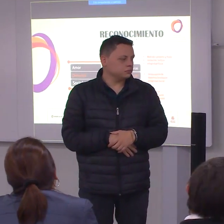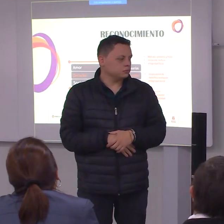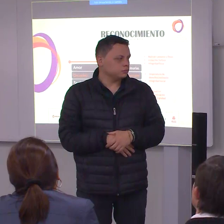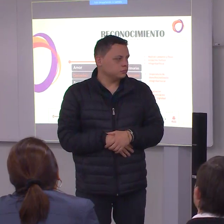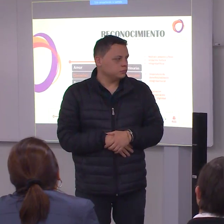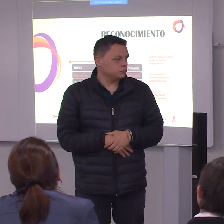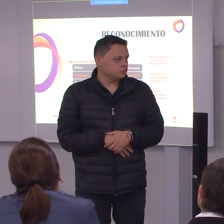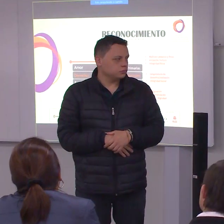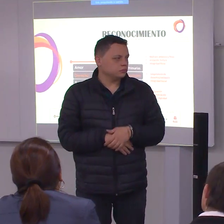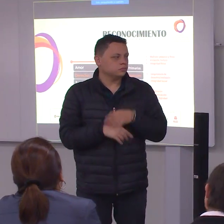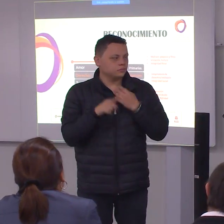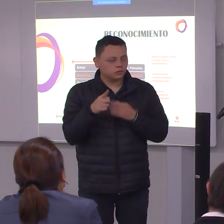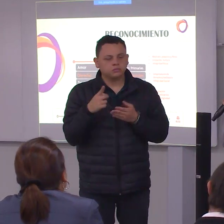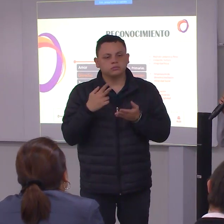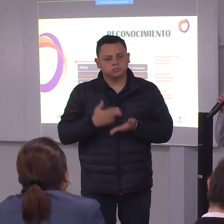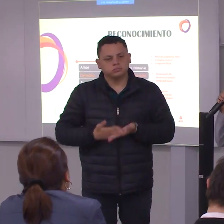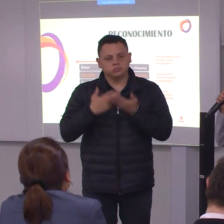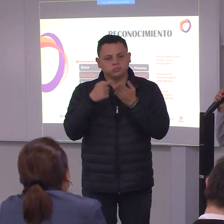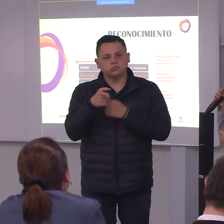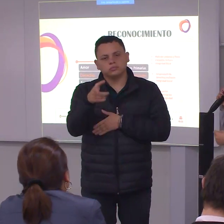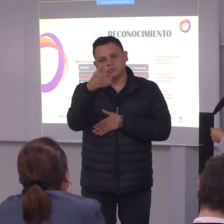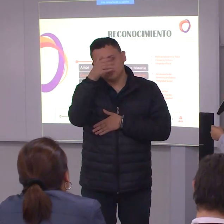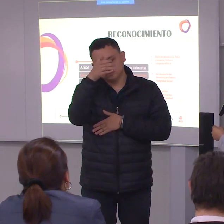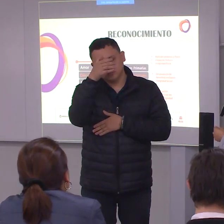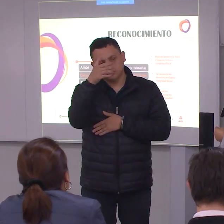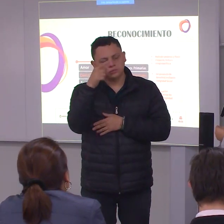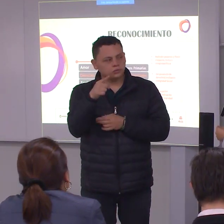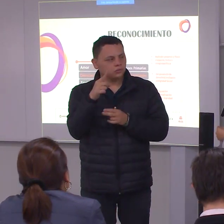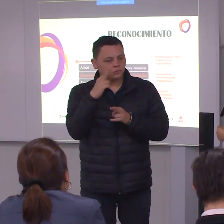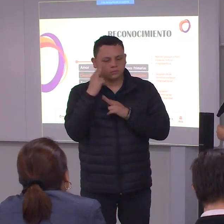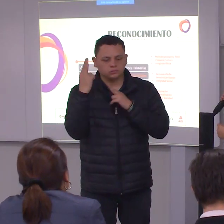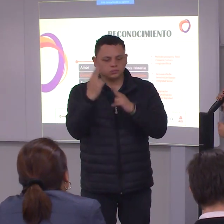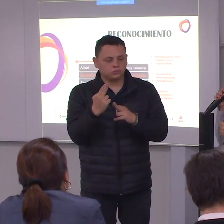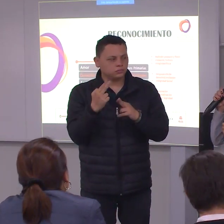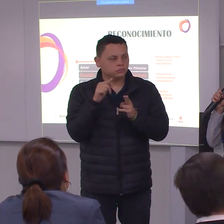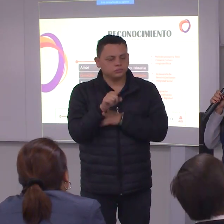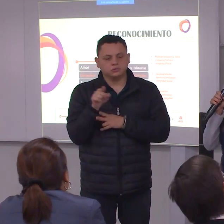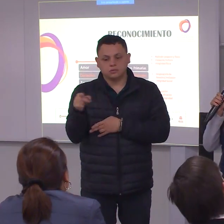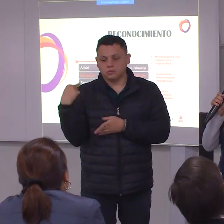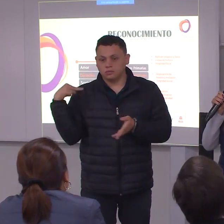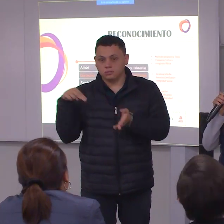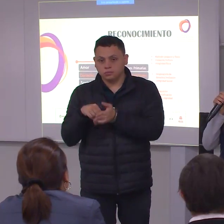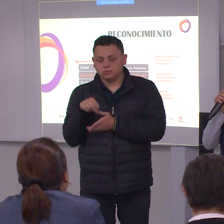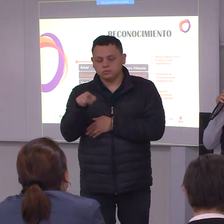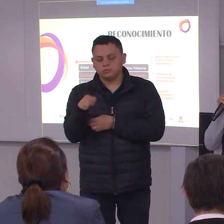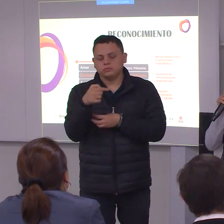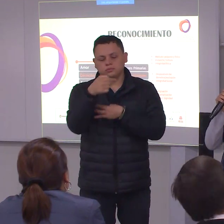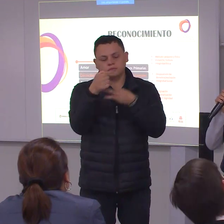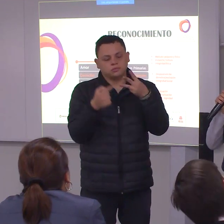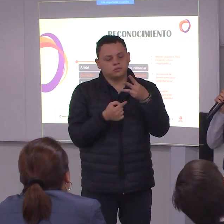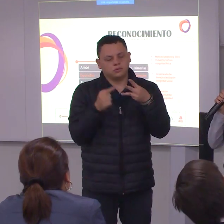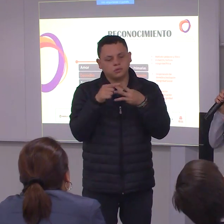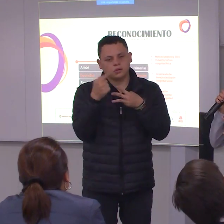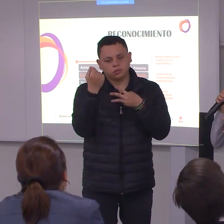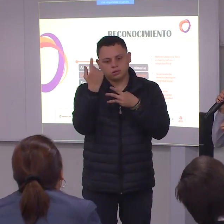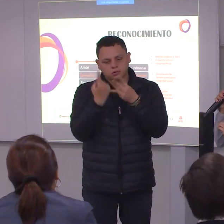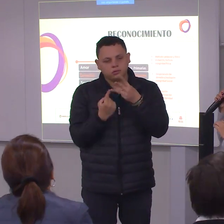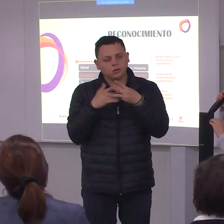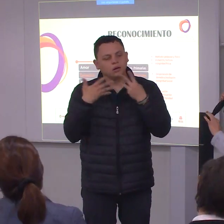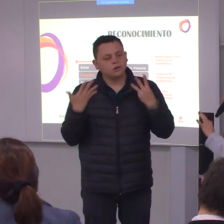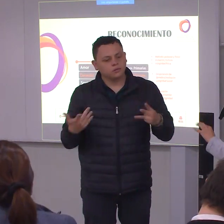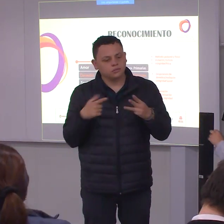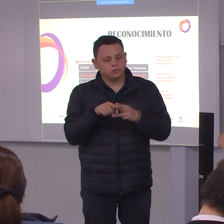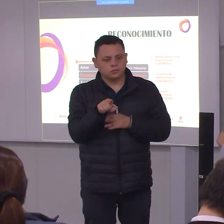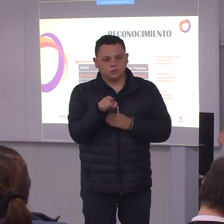quiero que retomemos este concepto del reconocimiento y Adson nos propone tres esferas para comprender lo que pasa